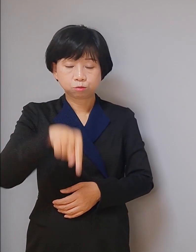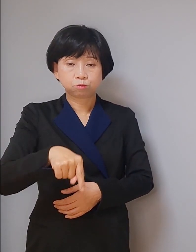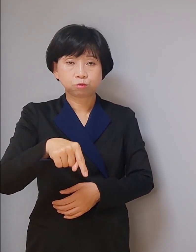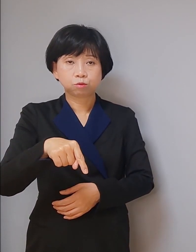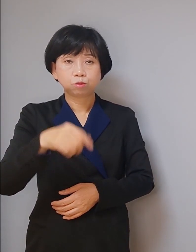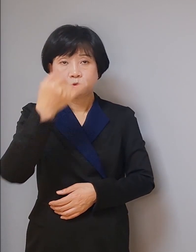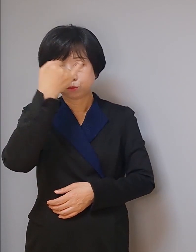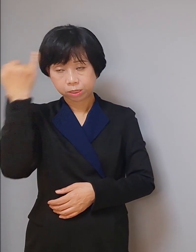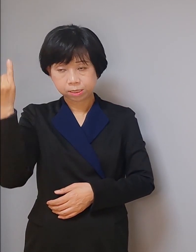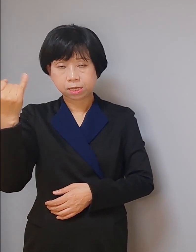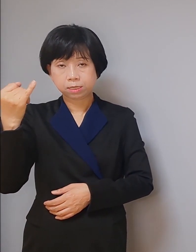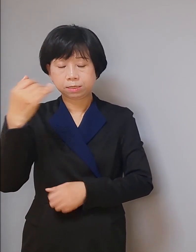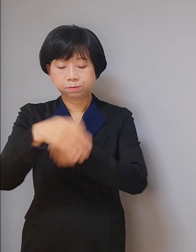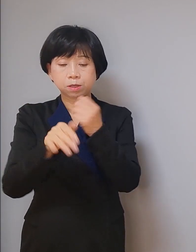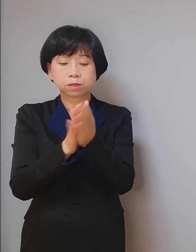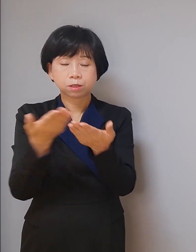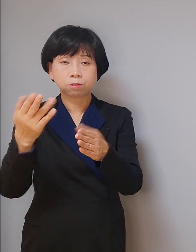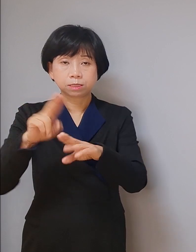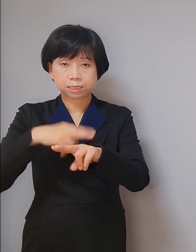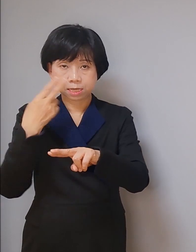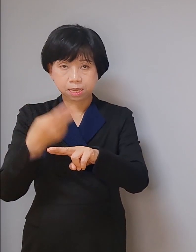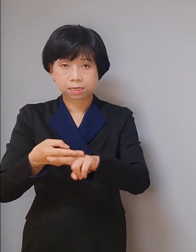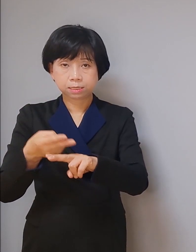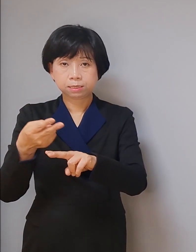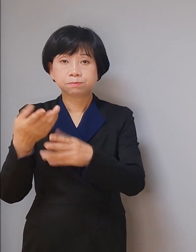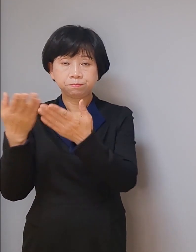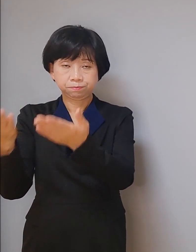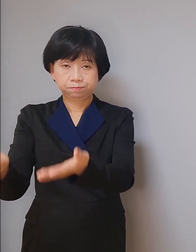교회에서 성경책을 더 드리도록 하겠습니다.